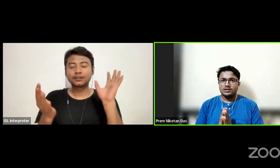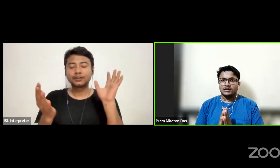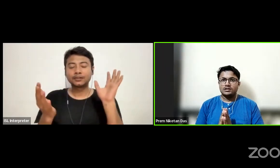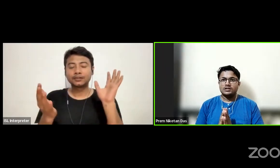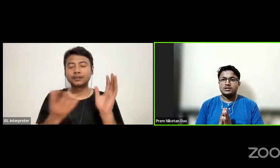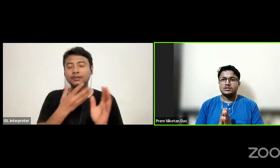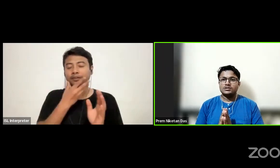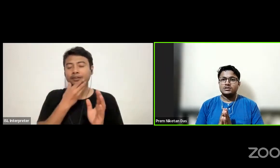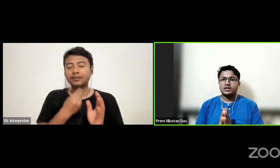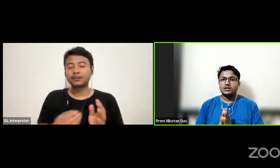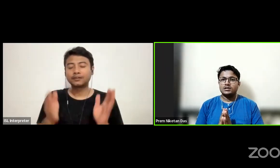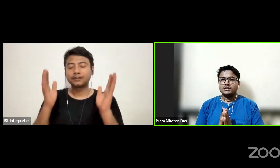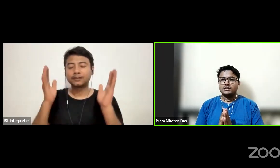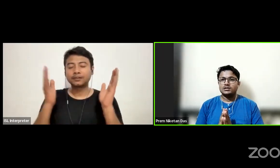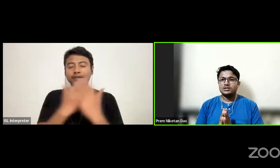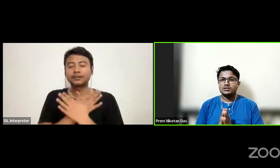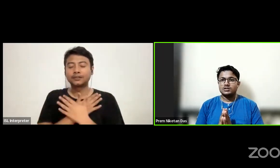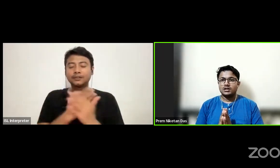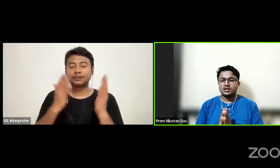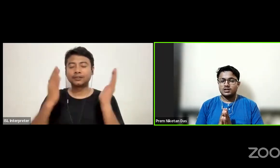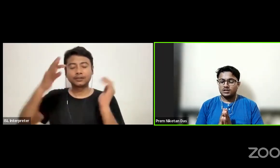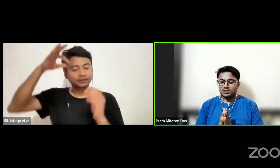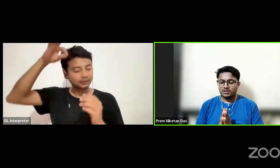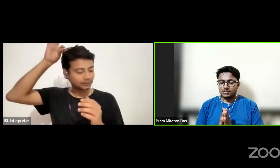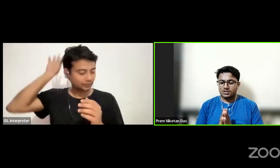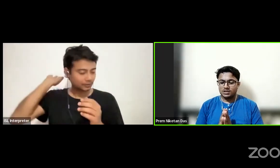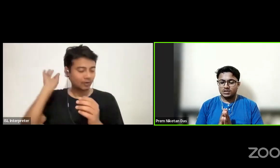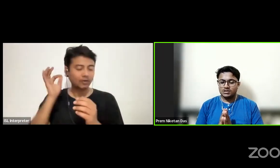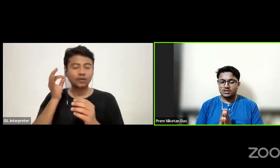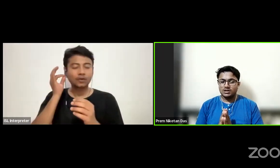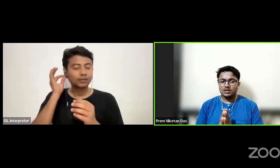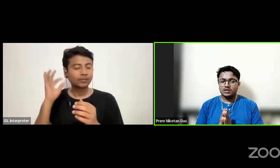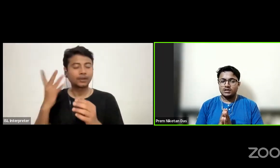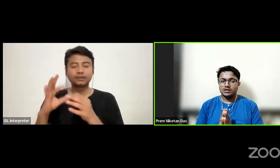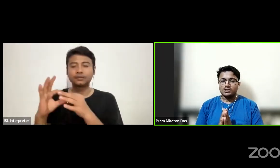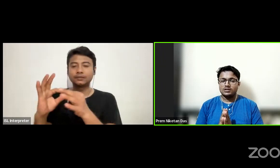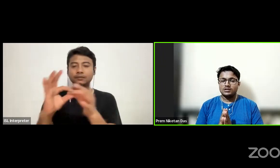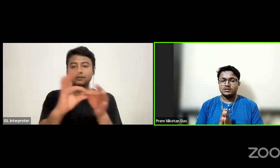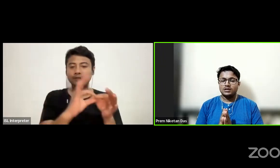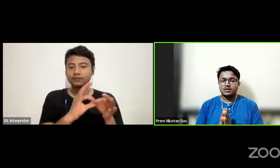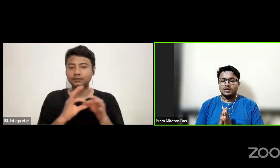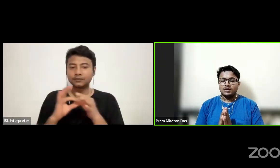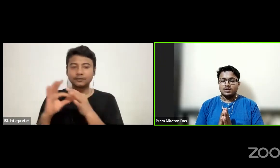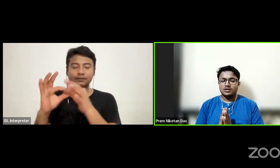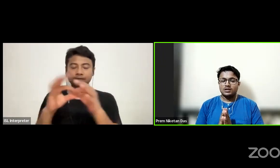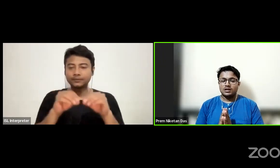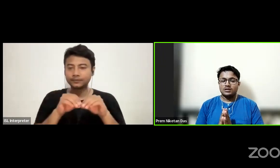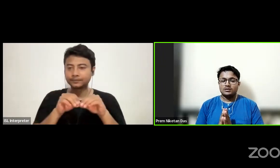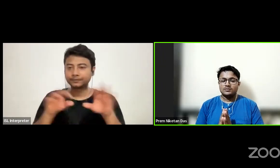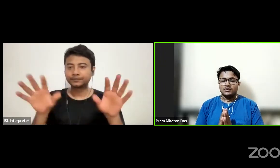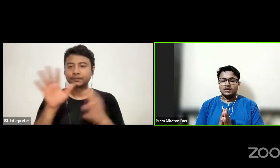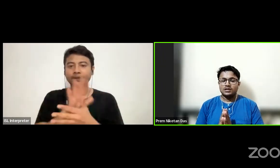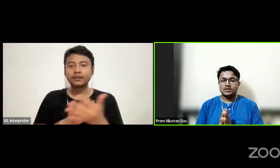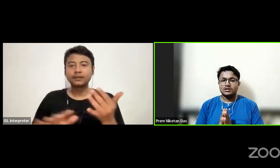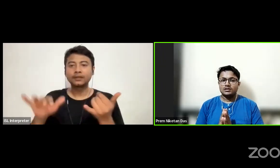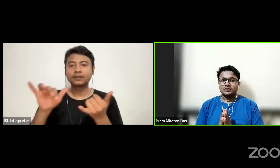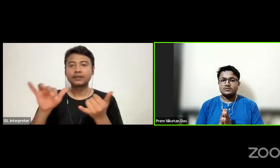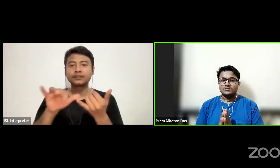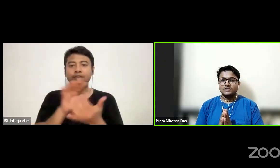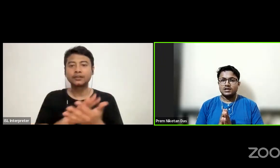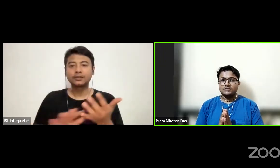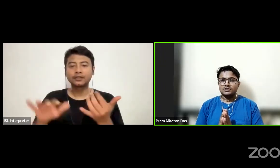भक्तवृंद। हरे कृष्णा कृष्णा कृष्णा हरे हरे,